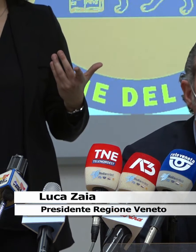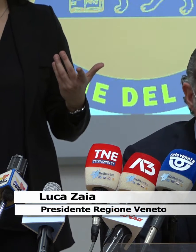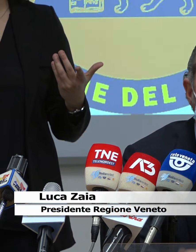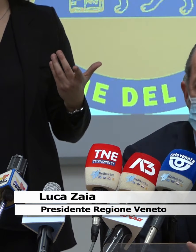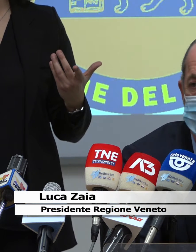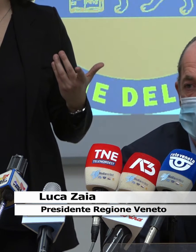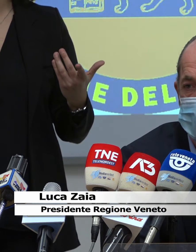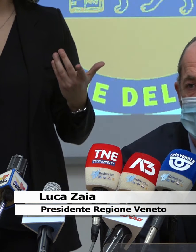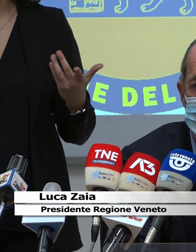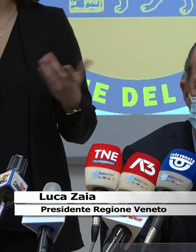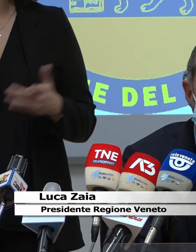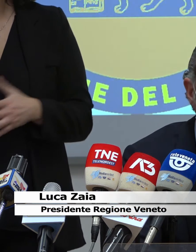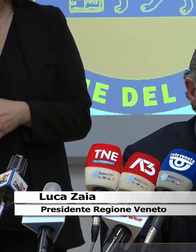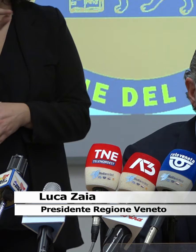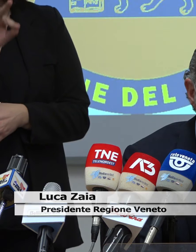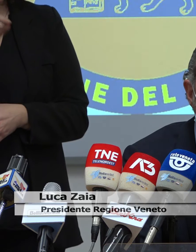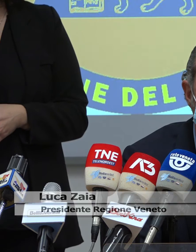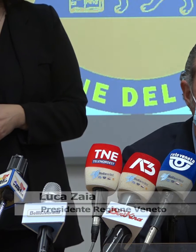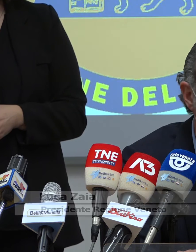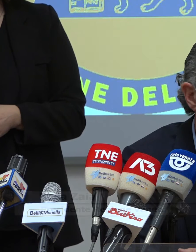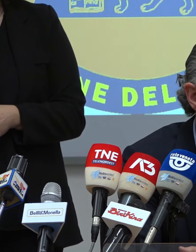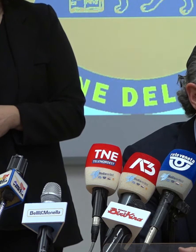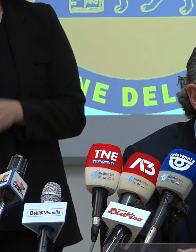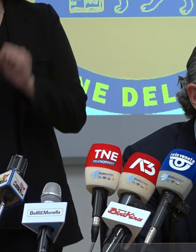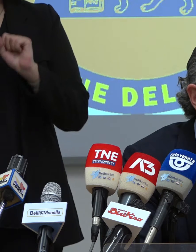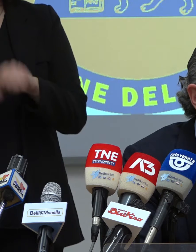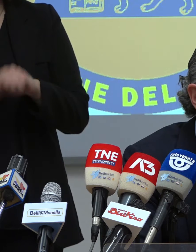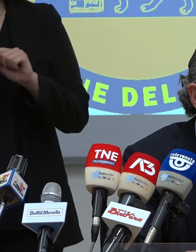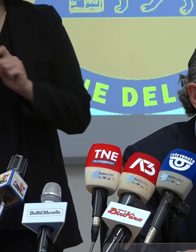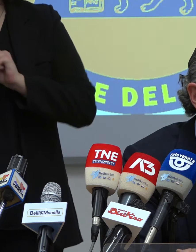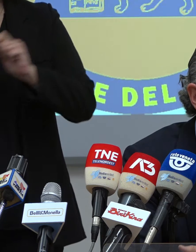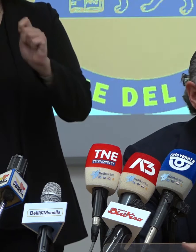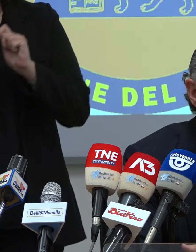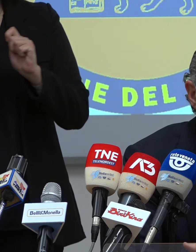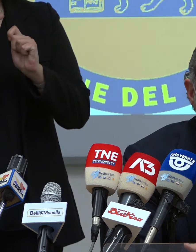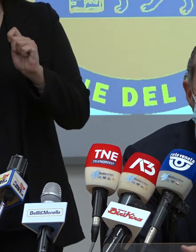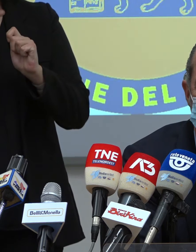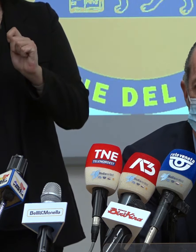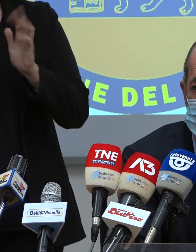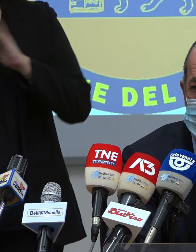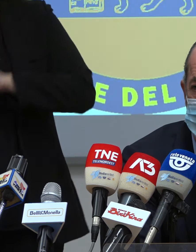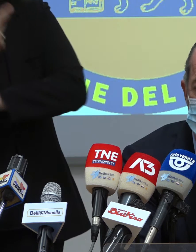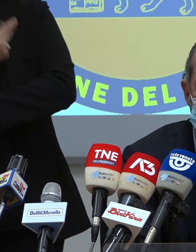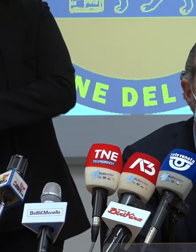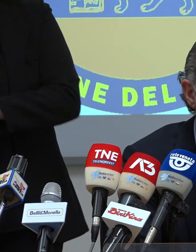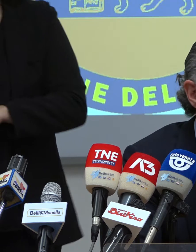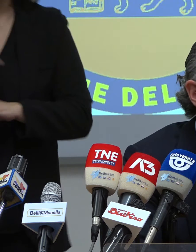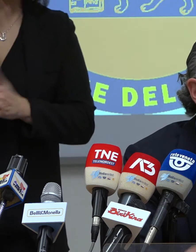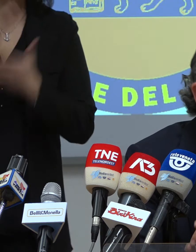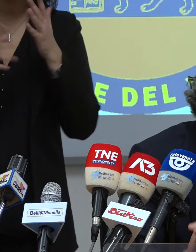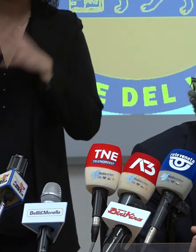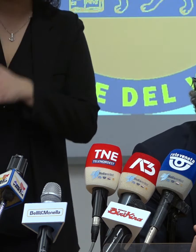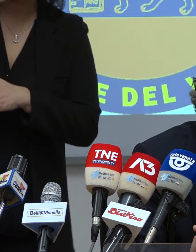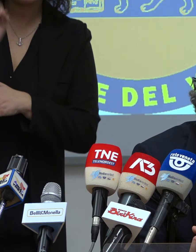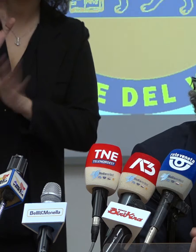c'è anche qualche notizia di chi dice che si potrebbero trovare sul mercato. Quindi stiamo tentando di capire se si riesce a fare